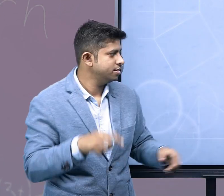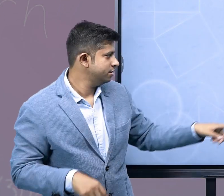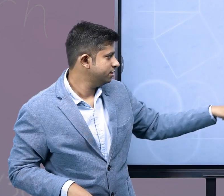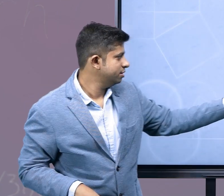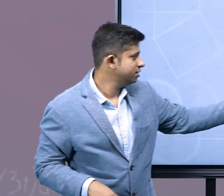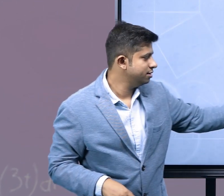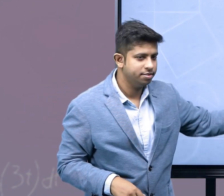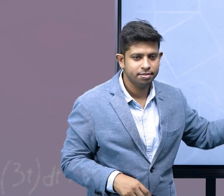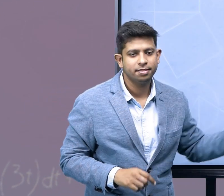व्यवकलन,